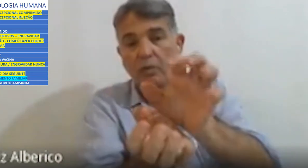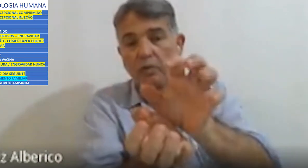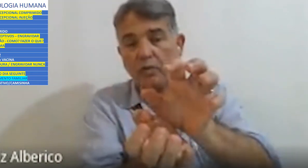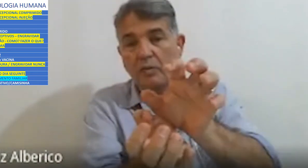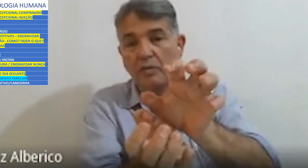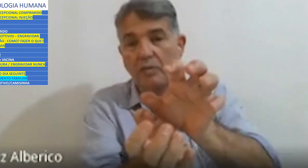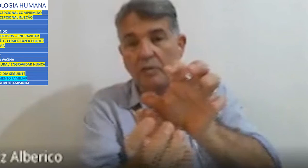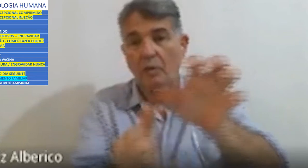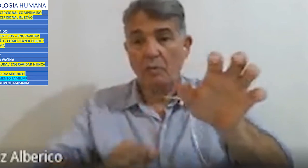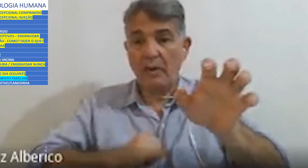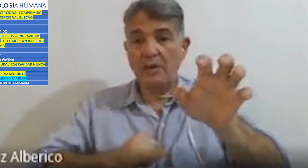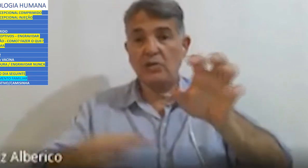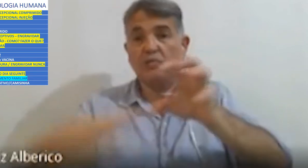puf, pênis.